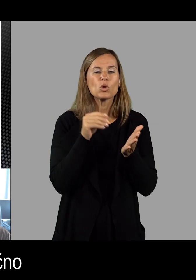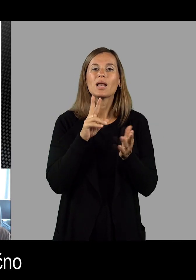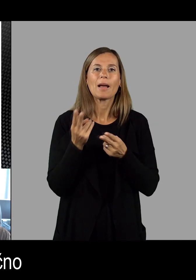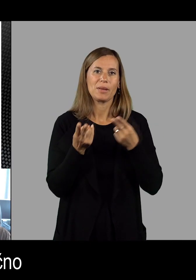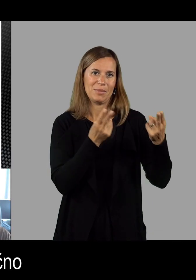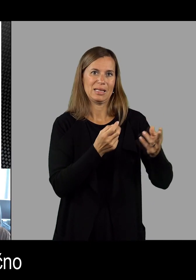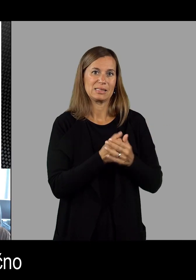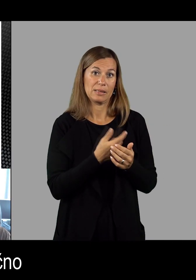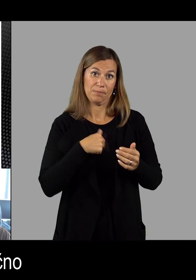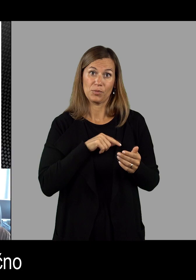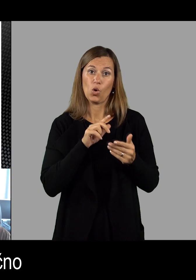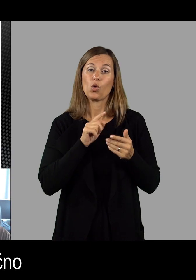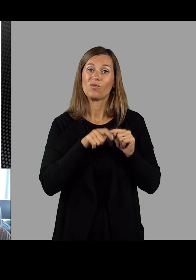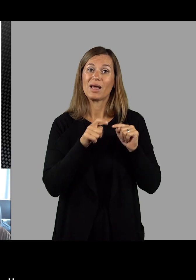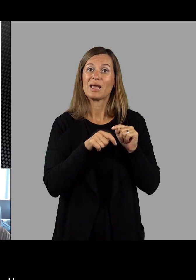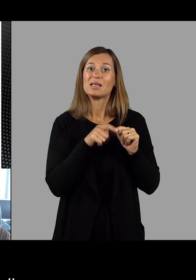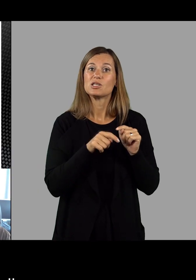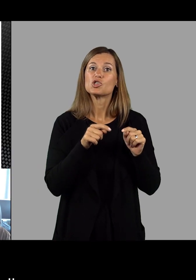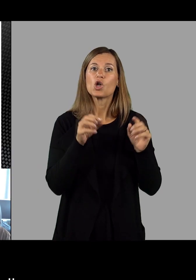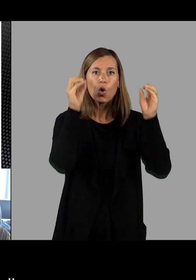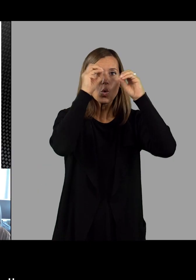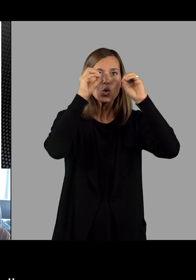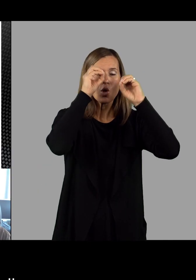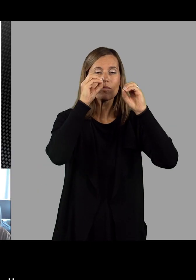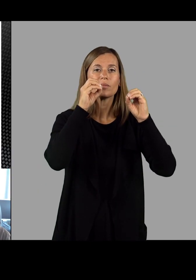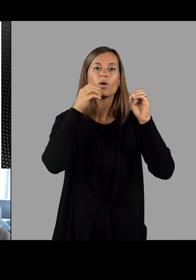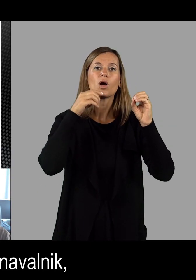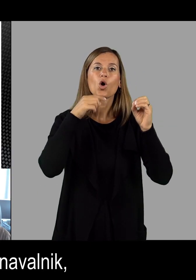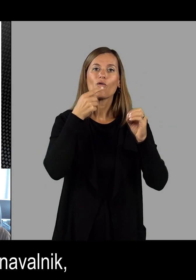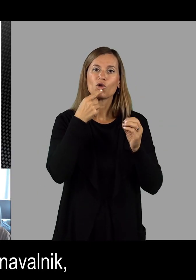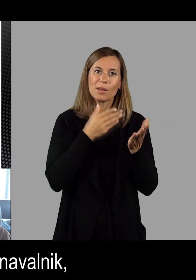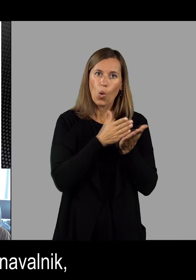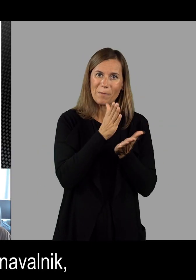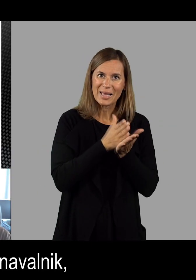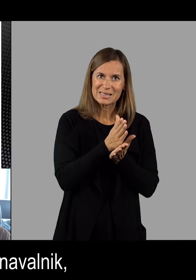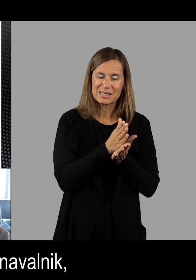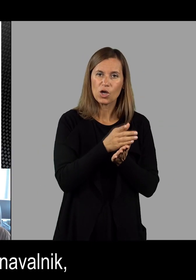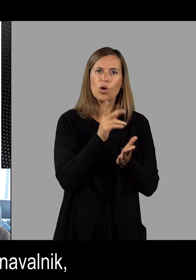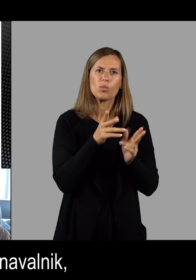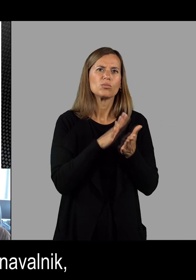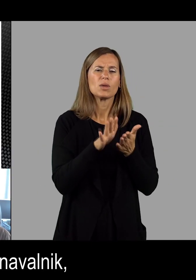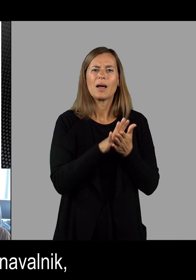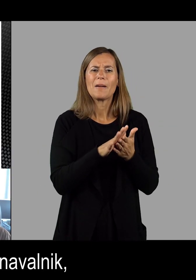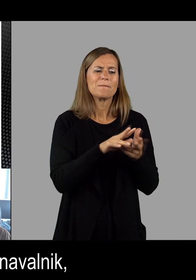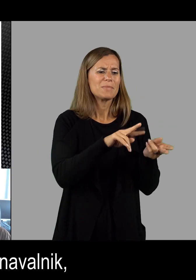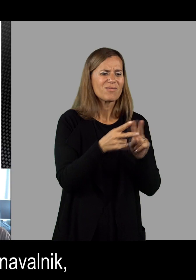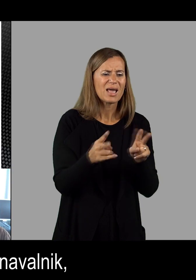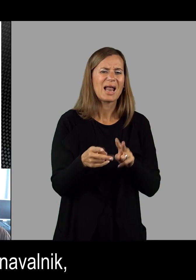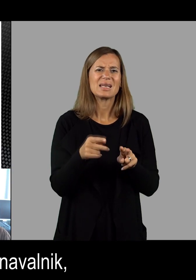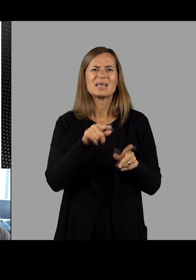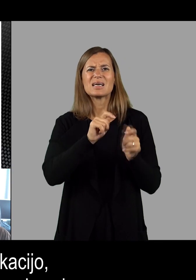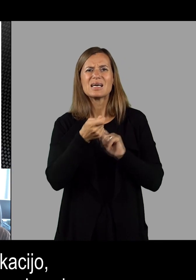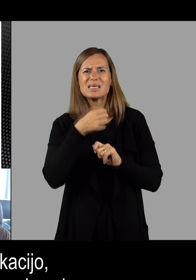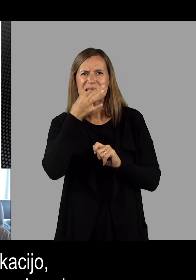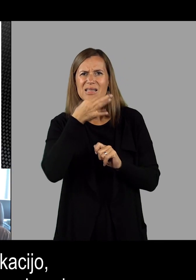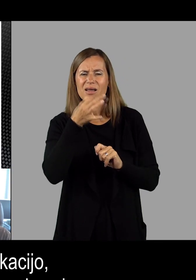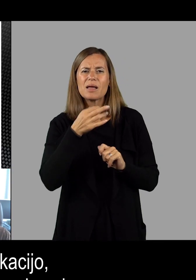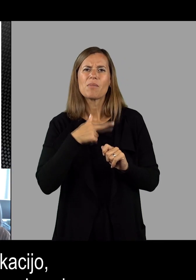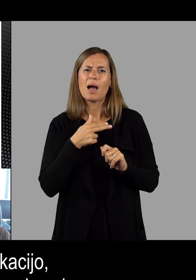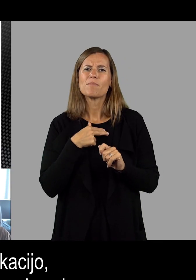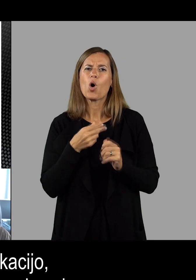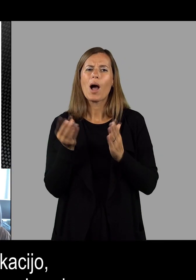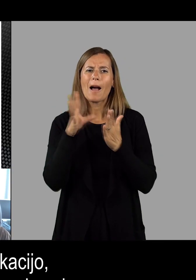smo se sistematično ukvarjali z Googlovim najnovejšim govornim vmesnikom in znamo uporabljati tako razpoznavalnik, prevajalnik, sintetizator, imamo eno